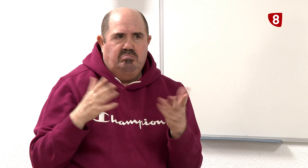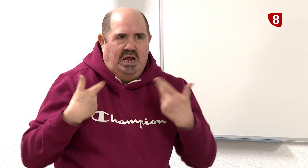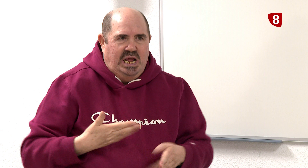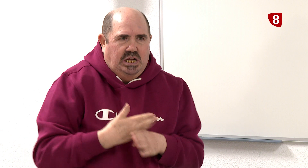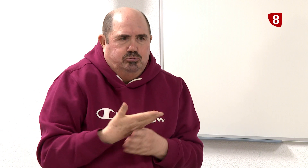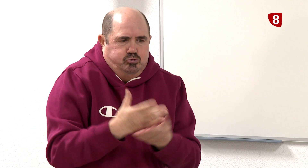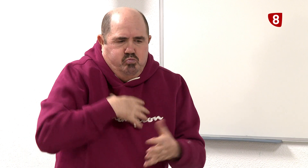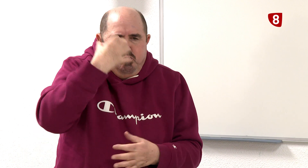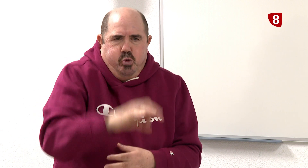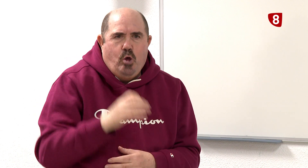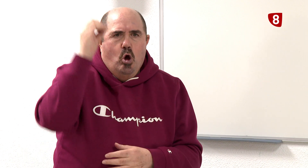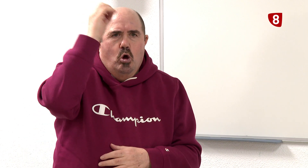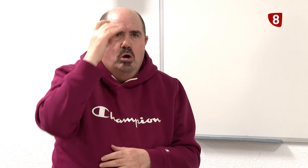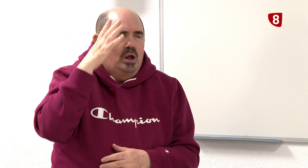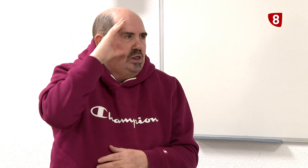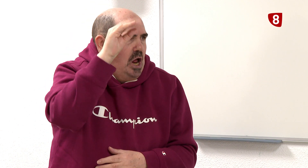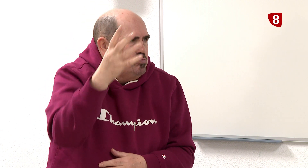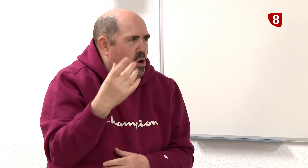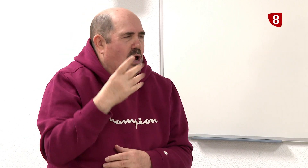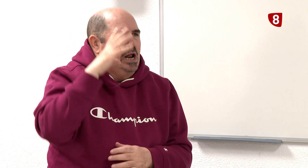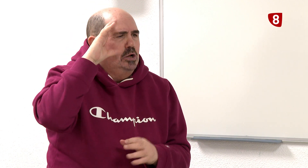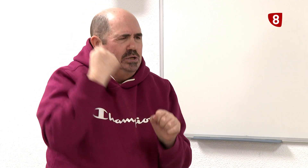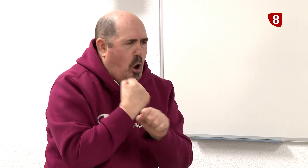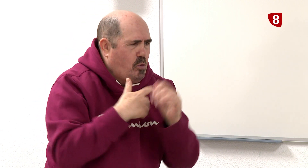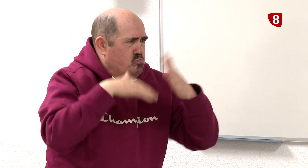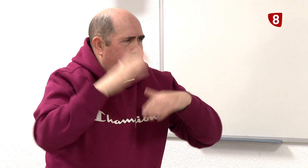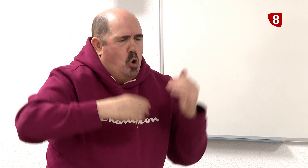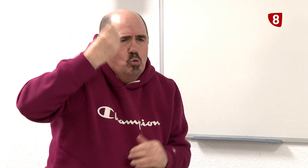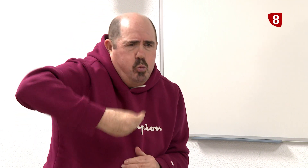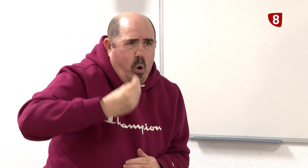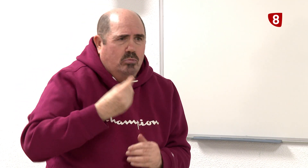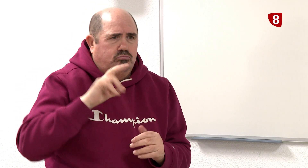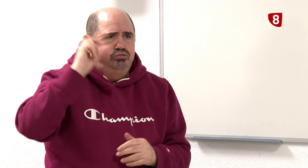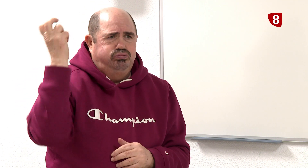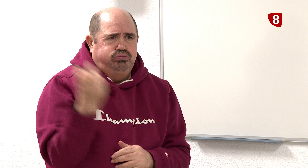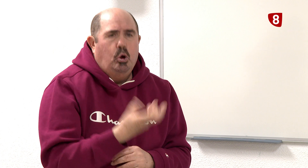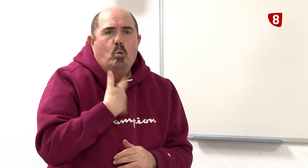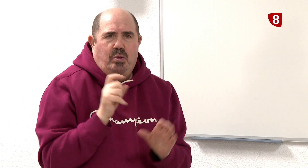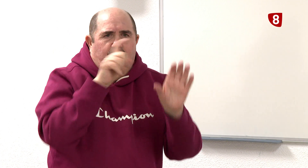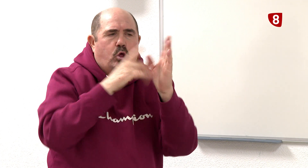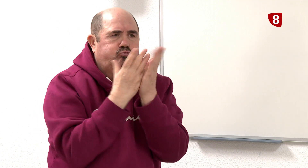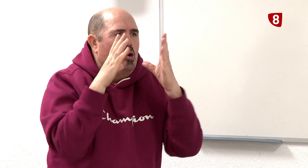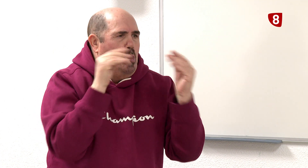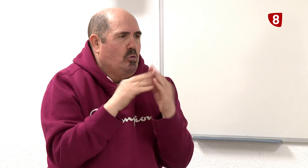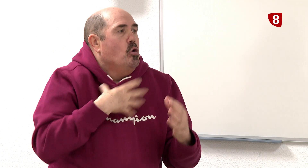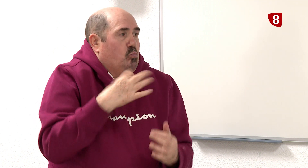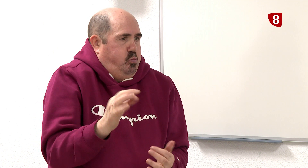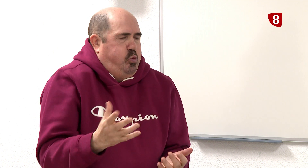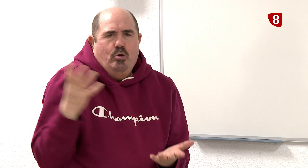antes, simplemente nos falta un sentido, que es el oído. Pero podemos trabajar, la verdad es que en trabajos manuales somos muy